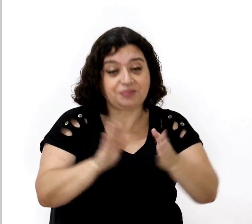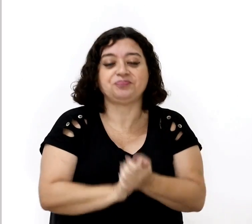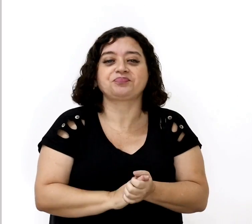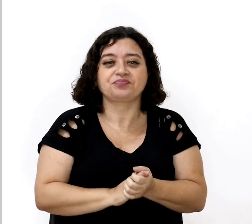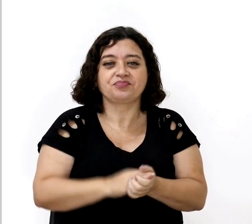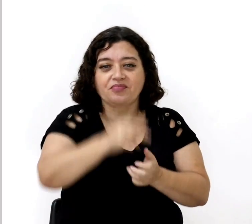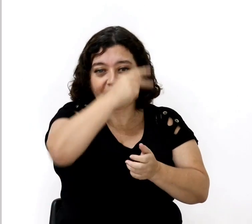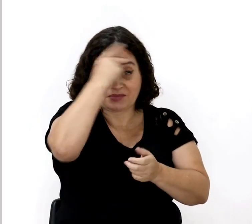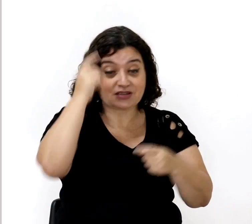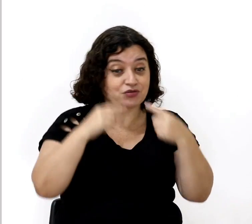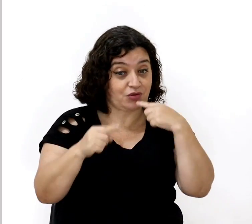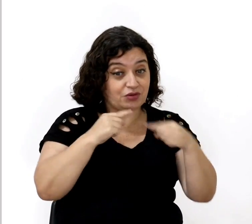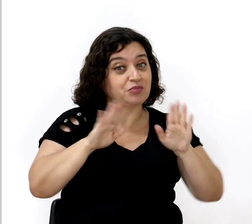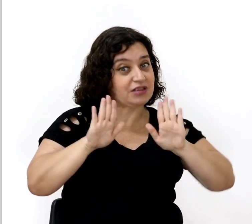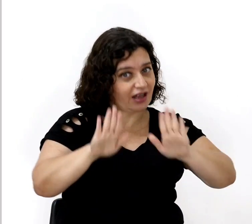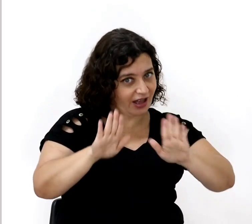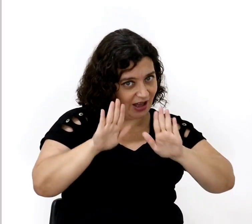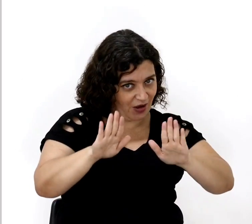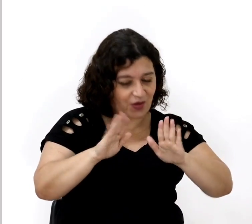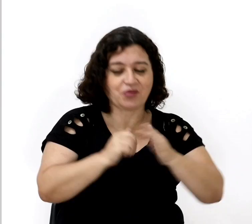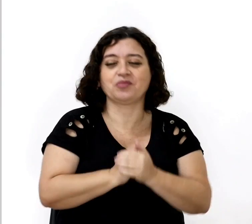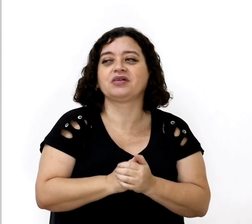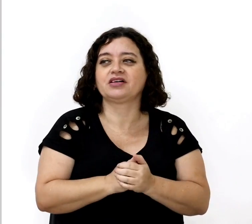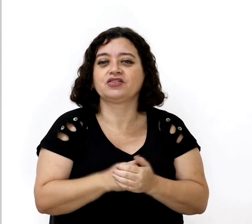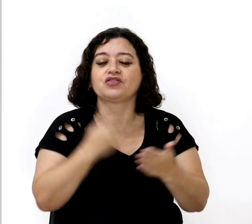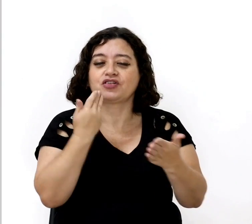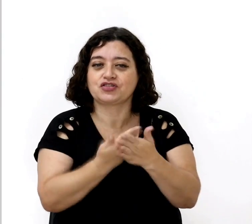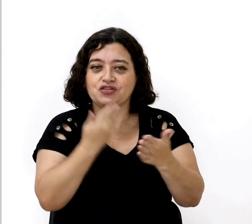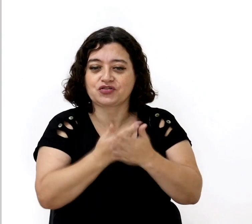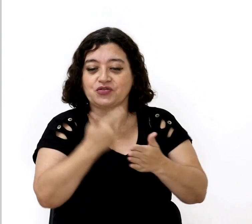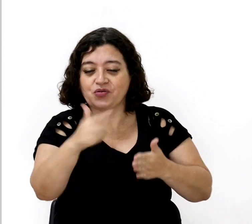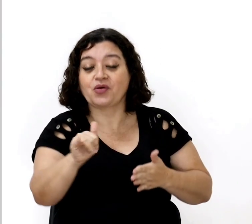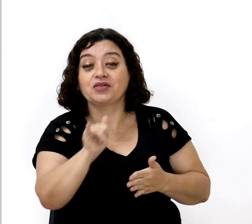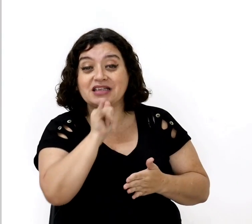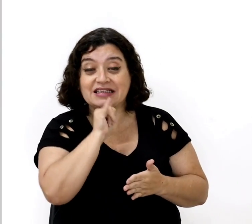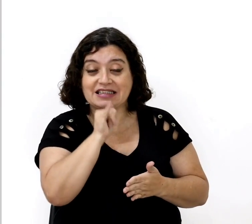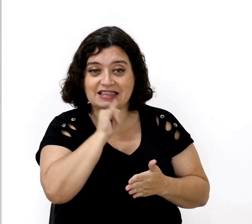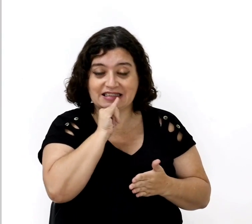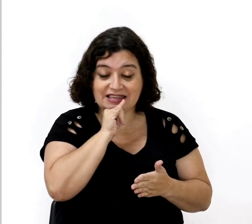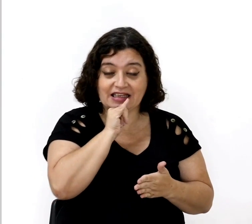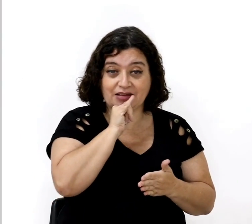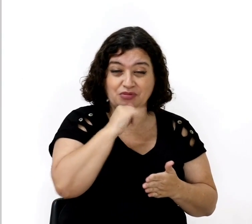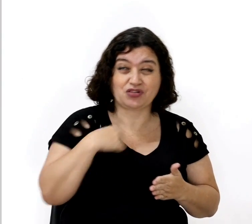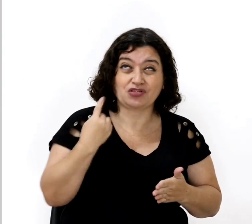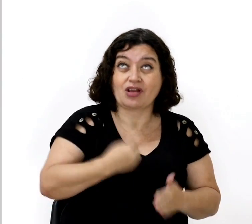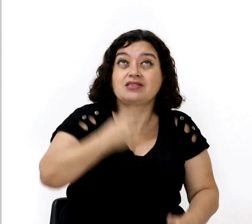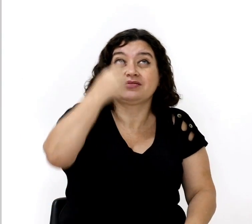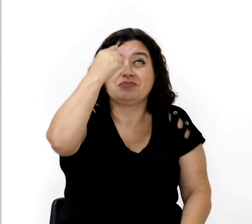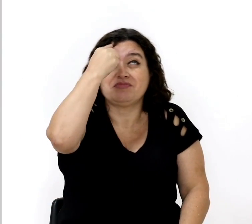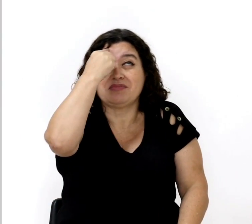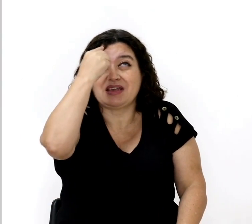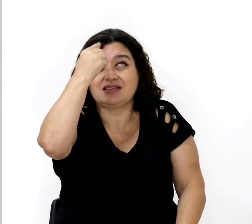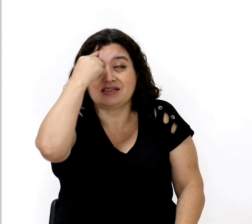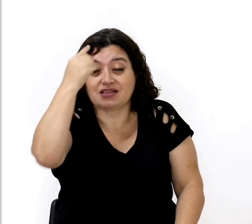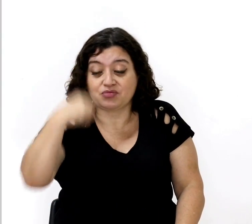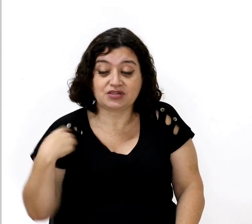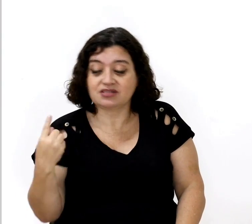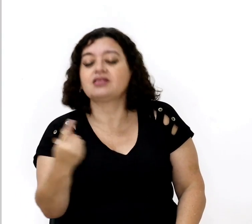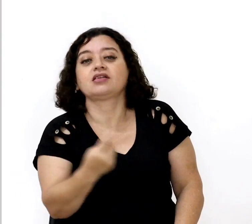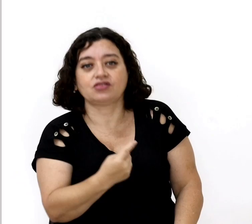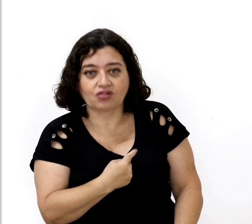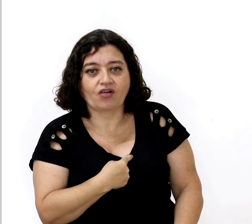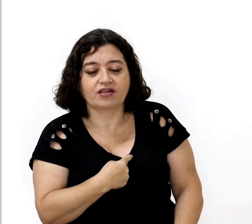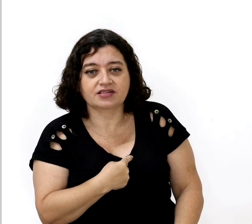eu vou dar uns outros exemplos aqui, viu, gente? Ao longo aqui do nosso estudo, porque assim, a partir do momento que nós pensamos apenas